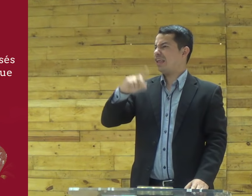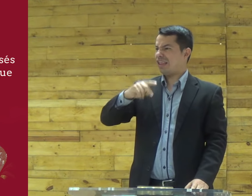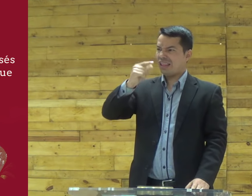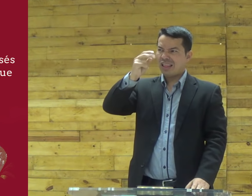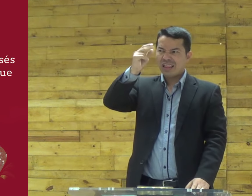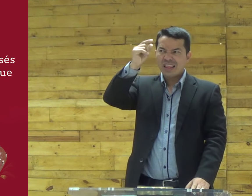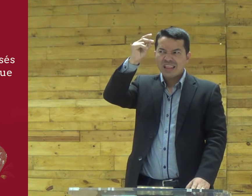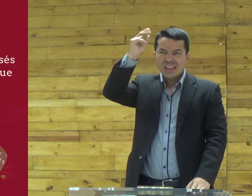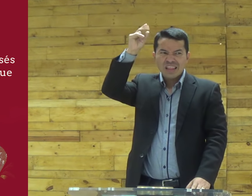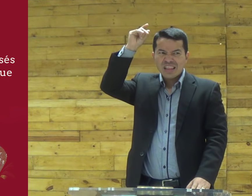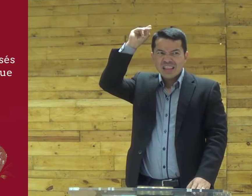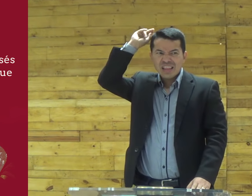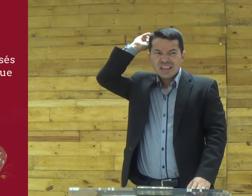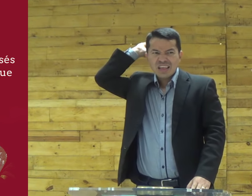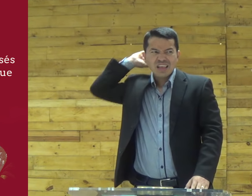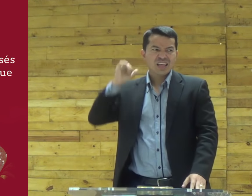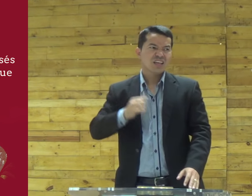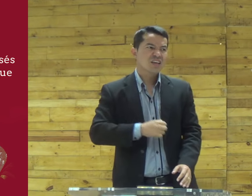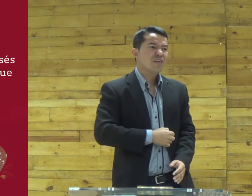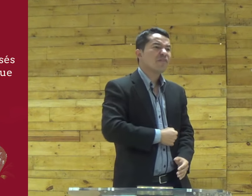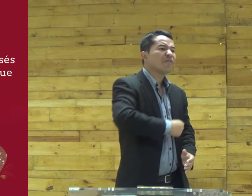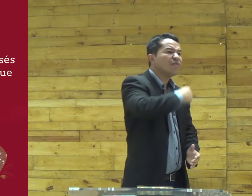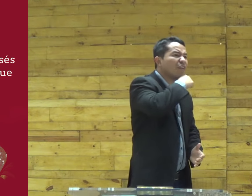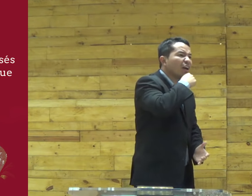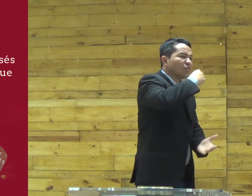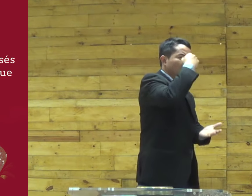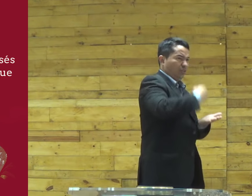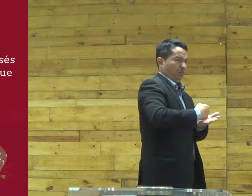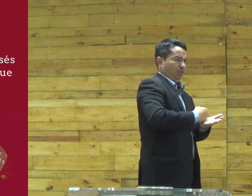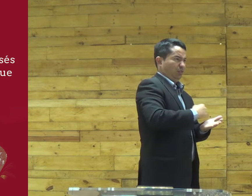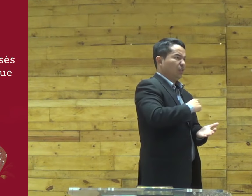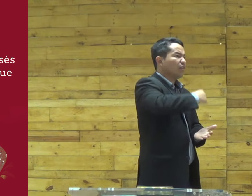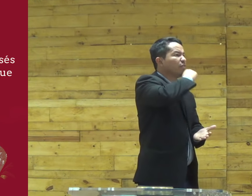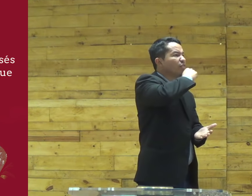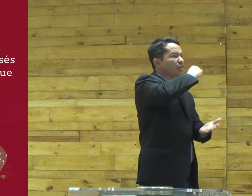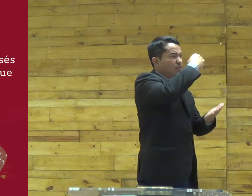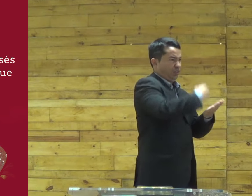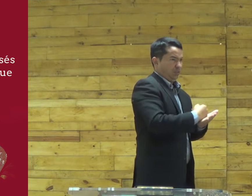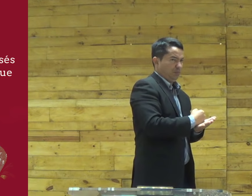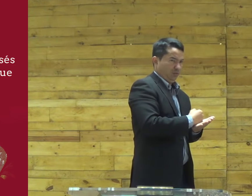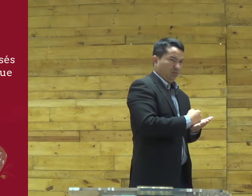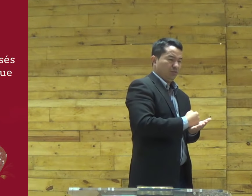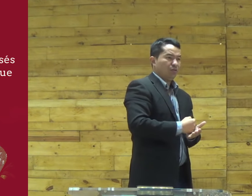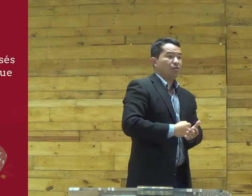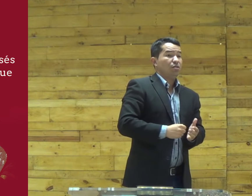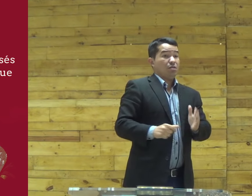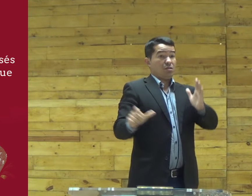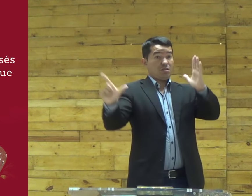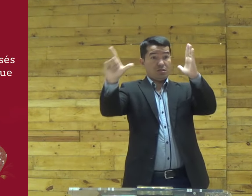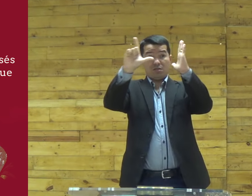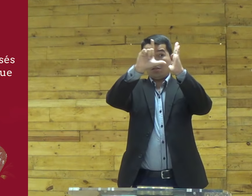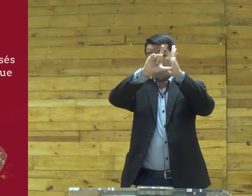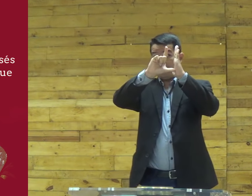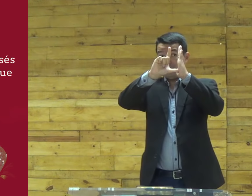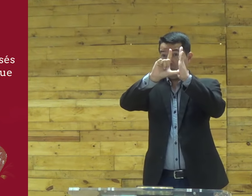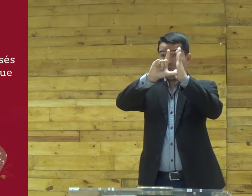Levítico. Levítico é um livro muito antigo. Ele faz parte do Antigo Testamento, né? Terceiro livro da